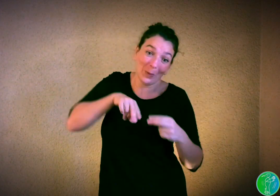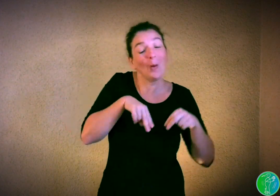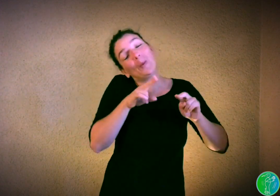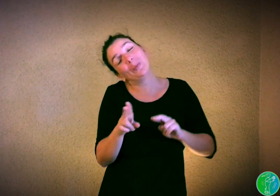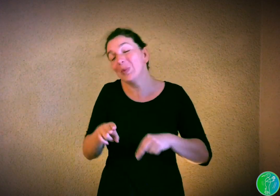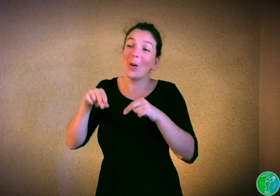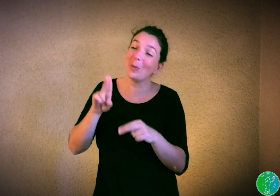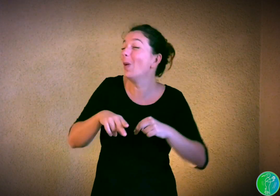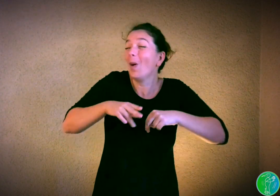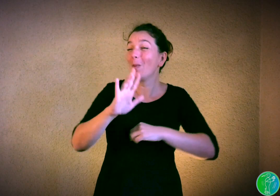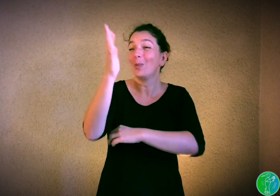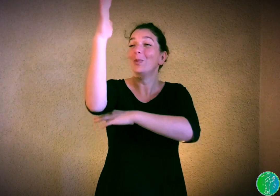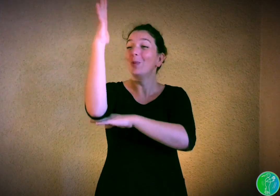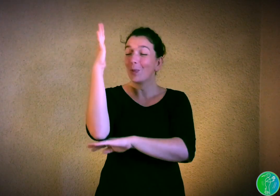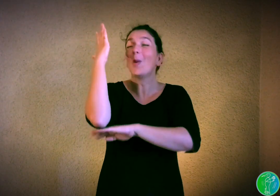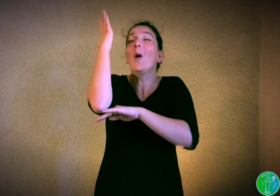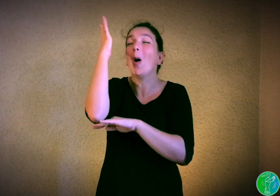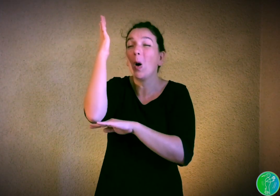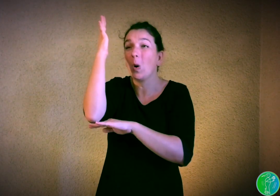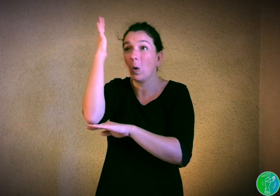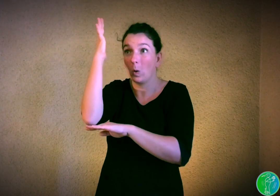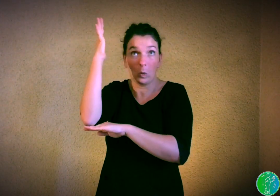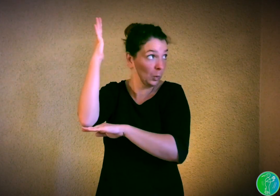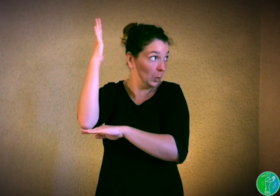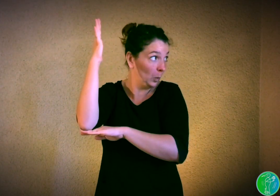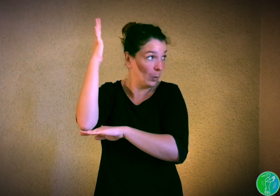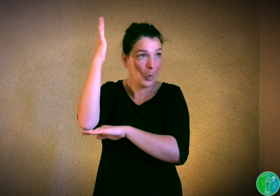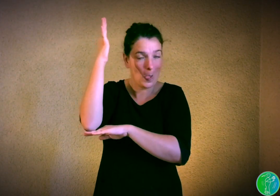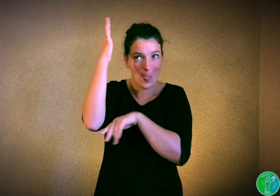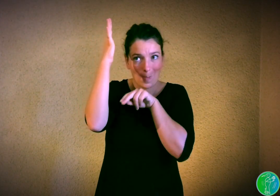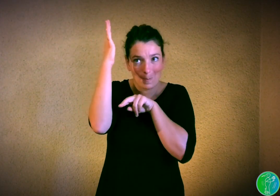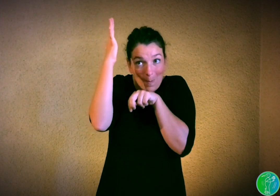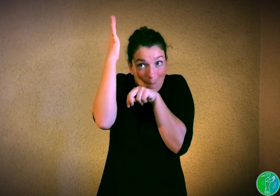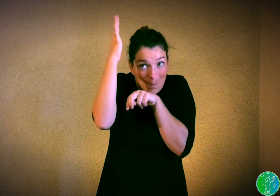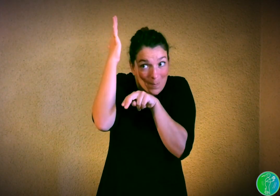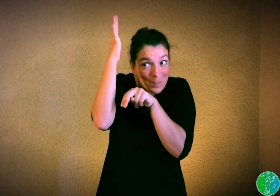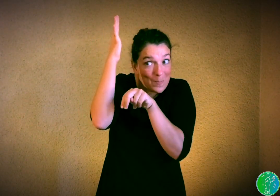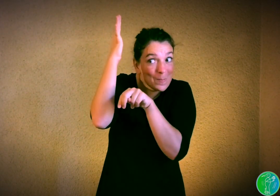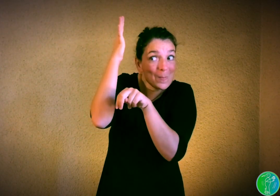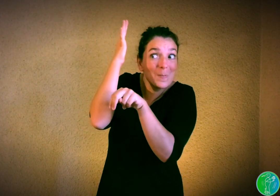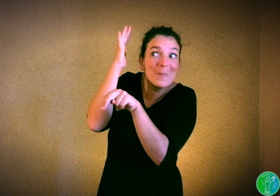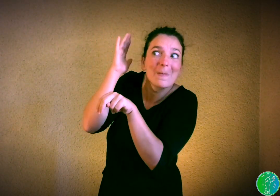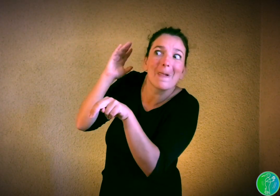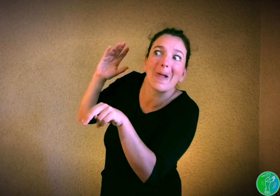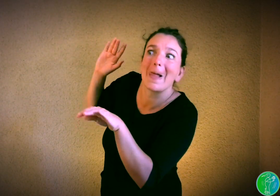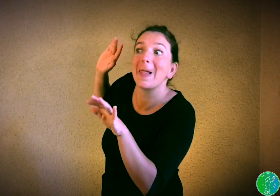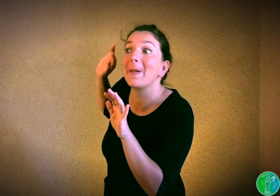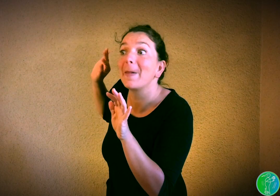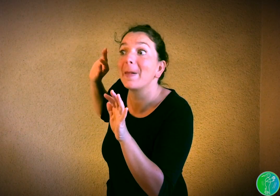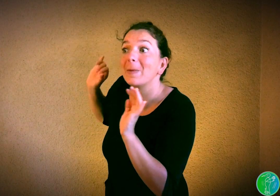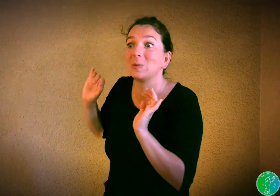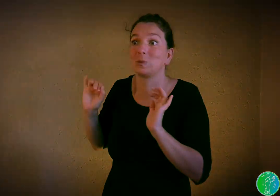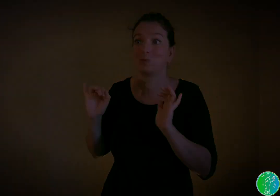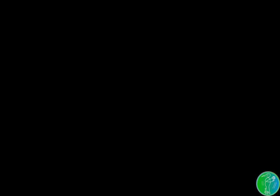barrière, il courut tout seul jusqu'au châtaignier et un tout petit peu plus loin.